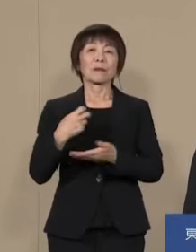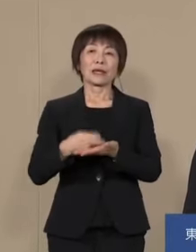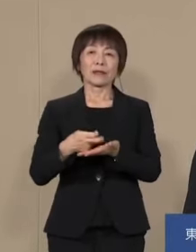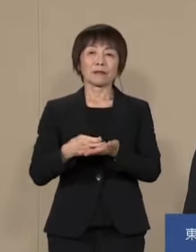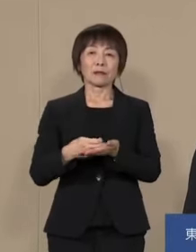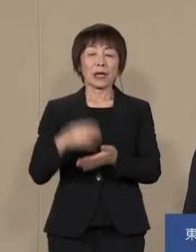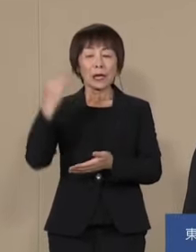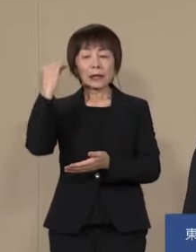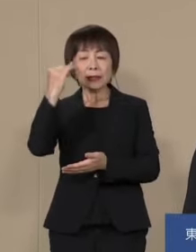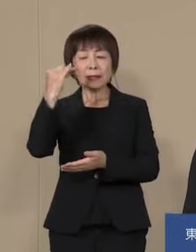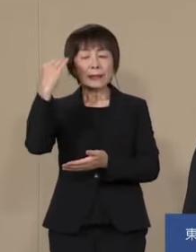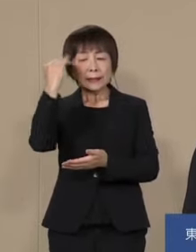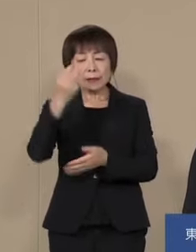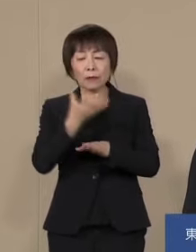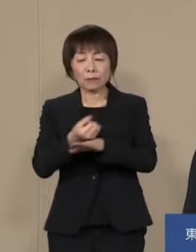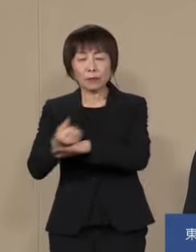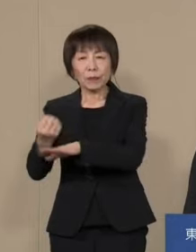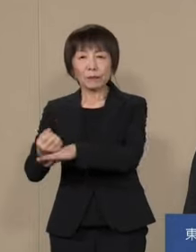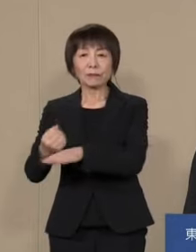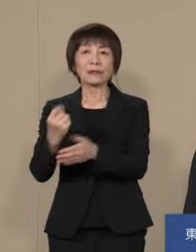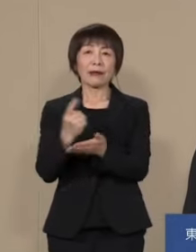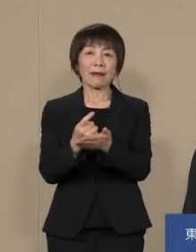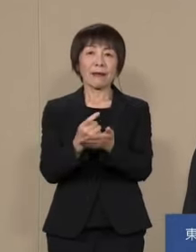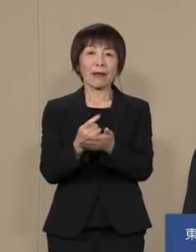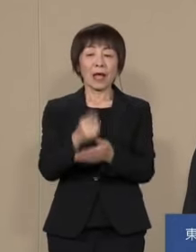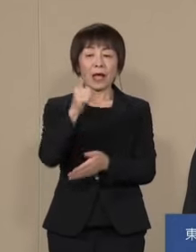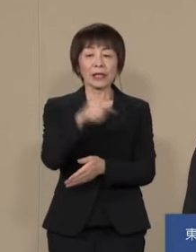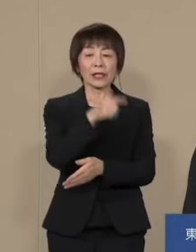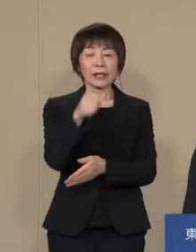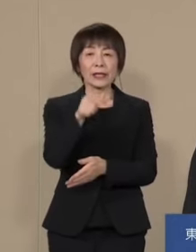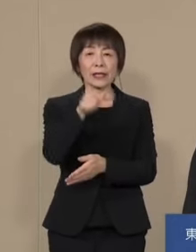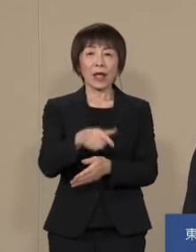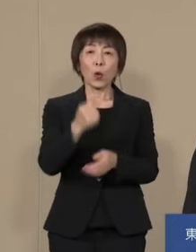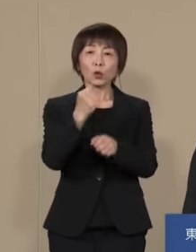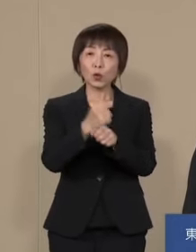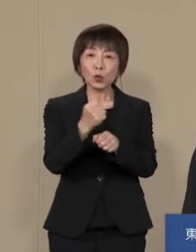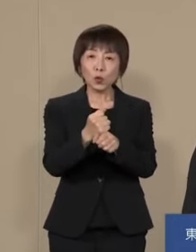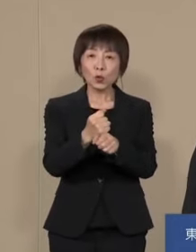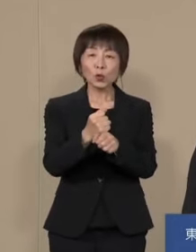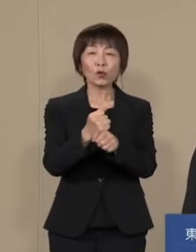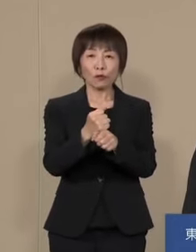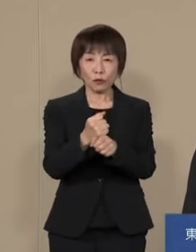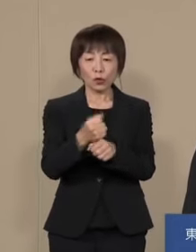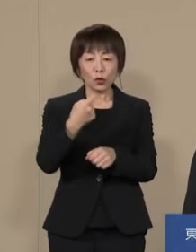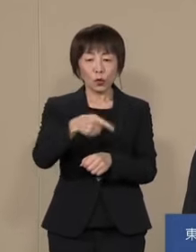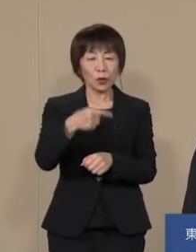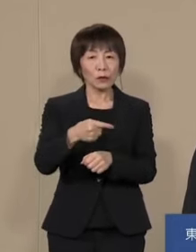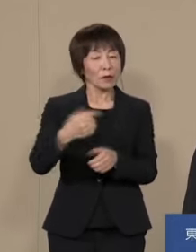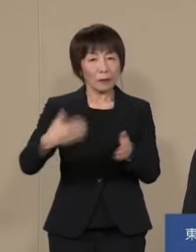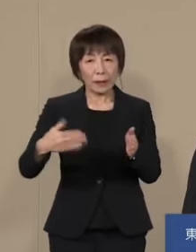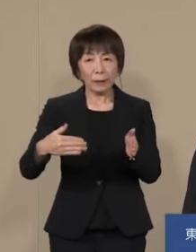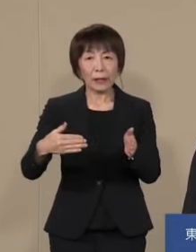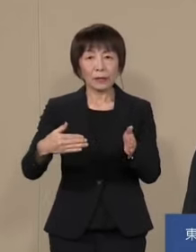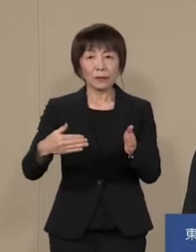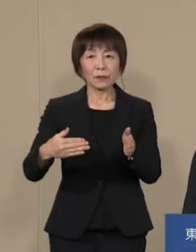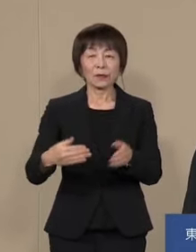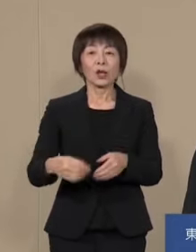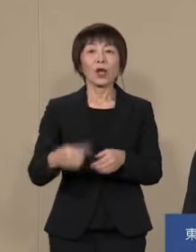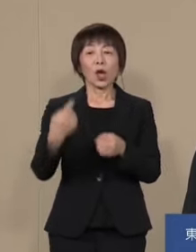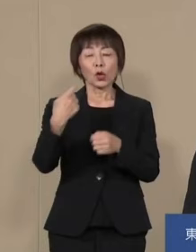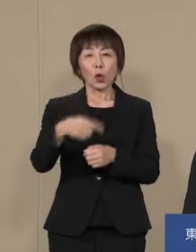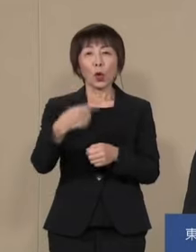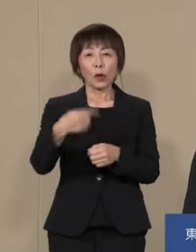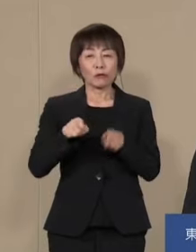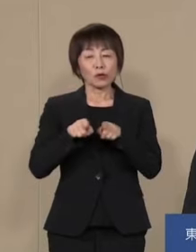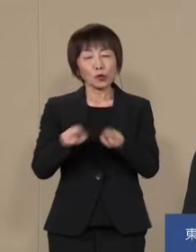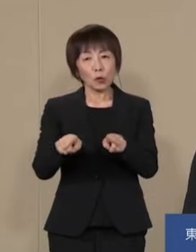教育に偏りすぎてそして人間を作るという教育が自動しされてる感があるという風に思います教育直後や